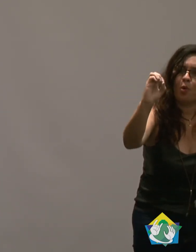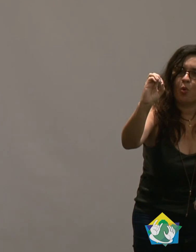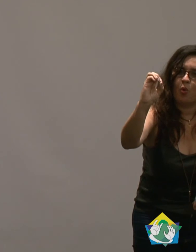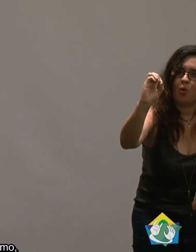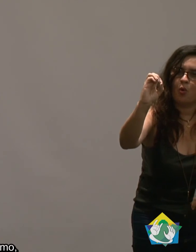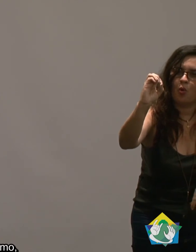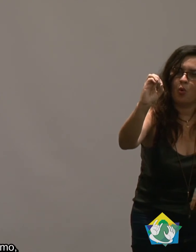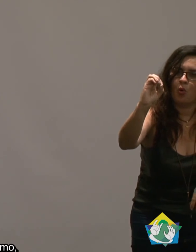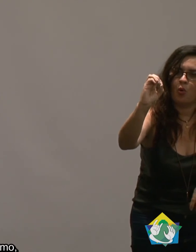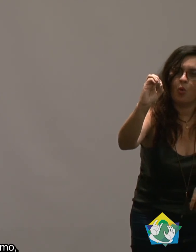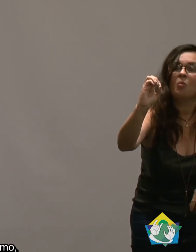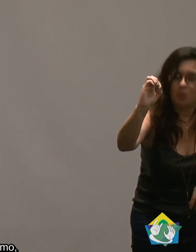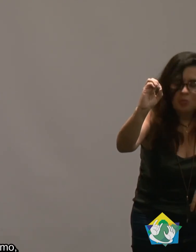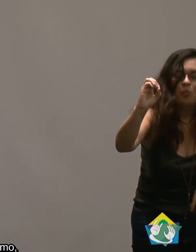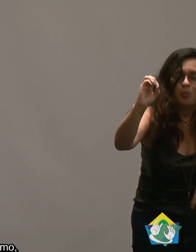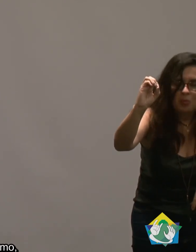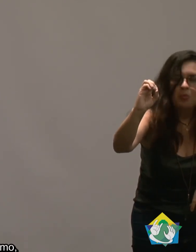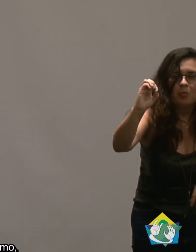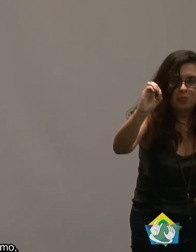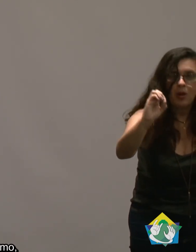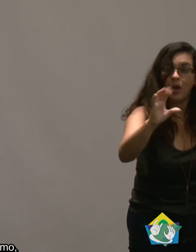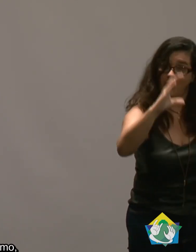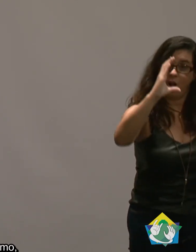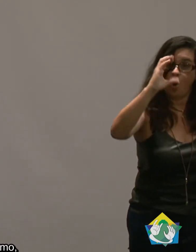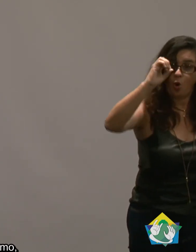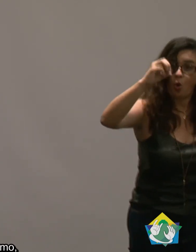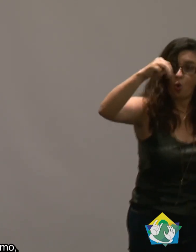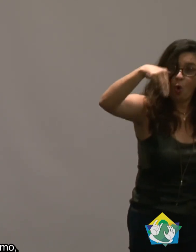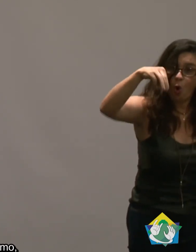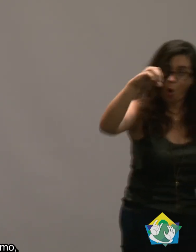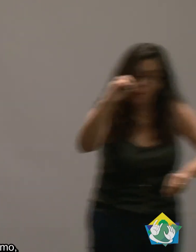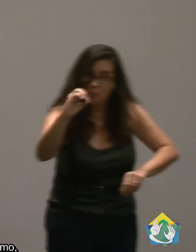em Como na cidade de Como